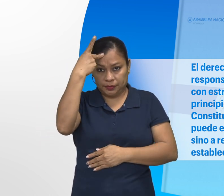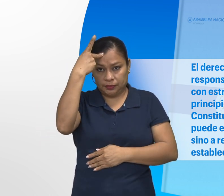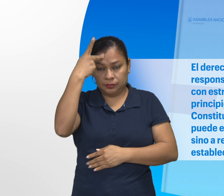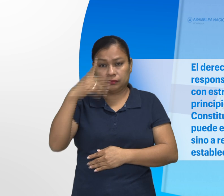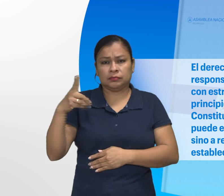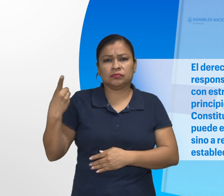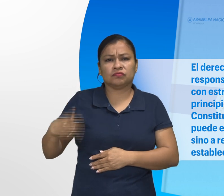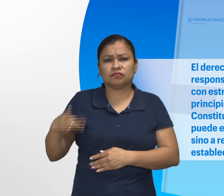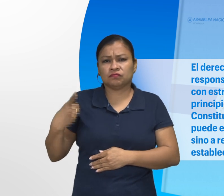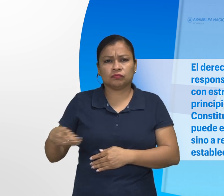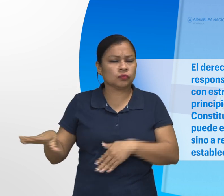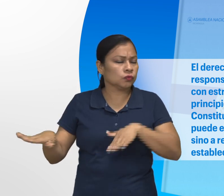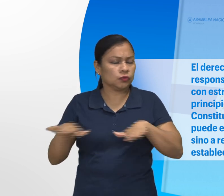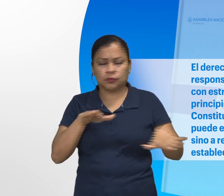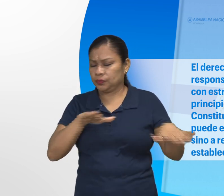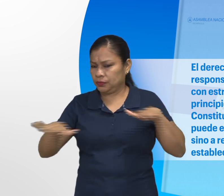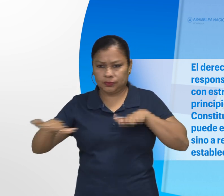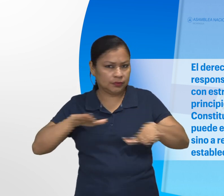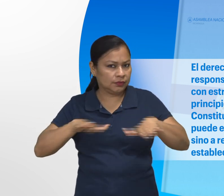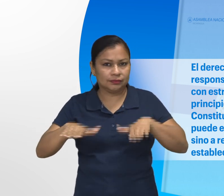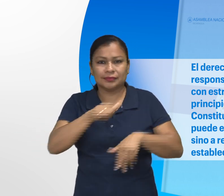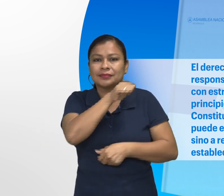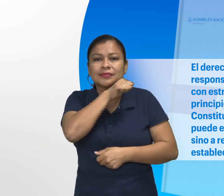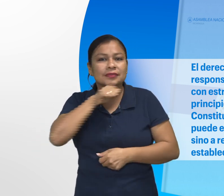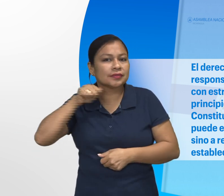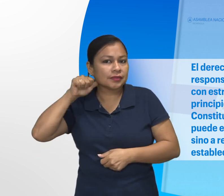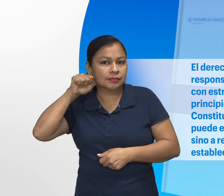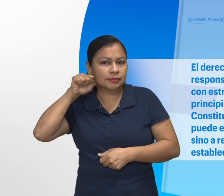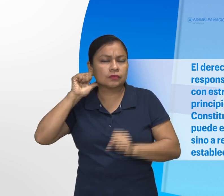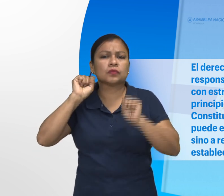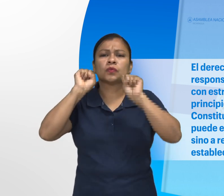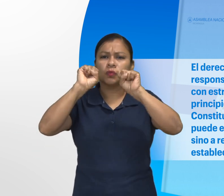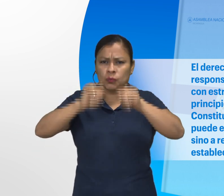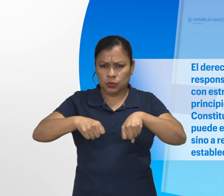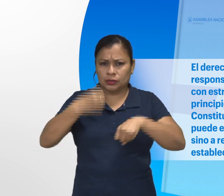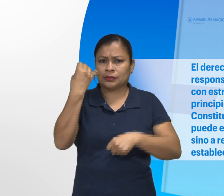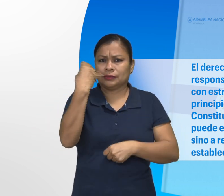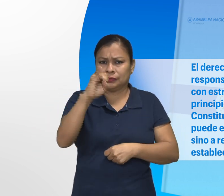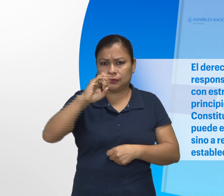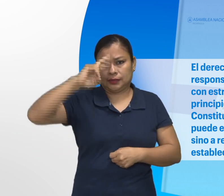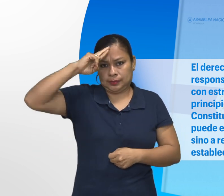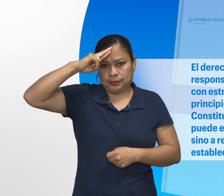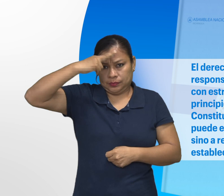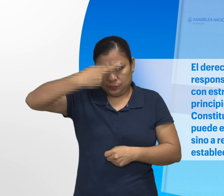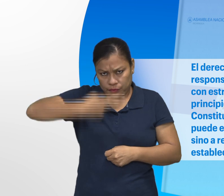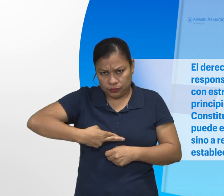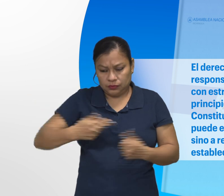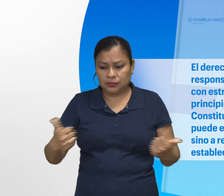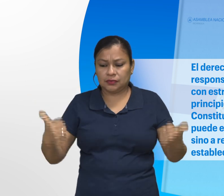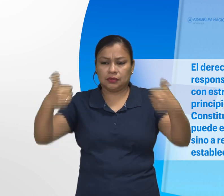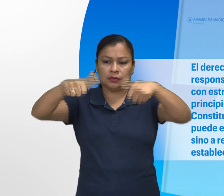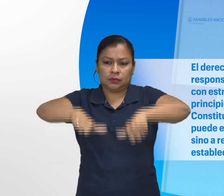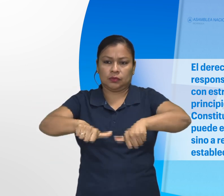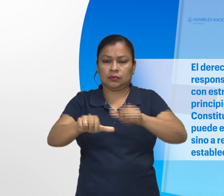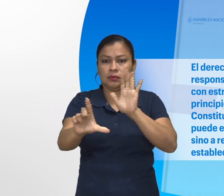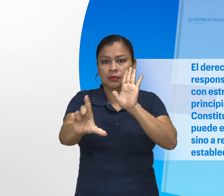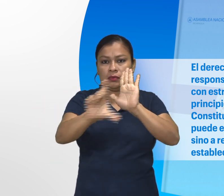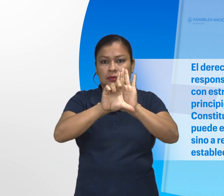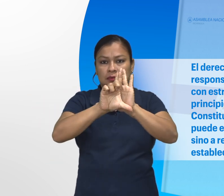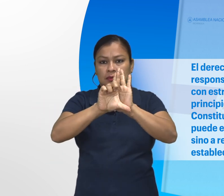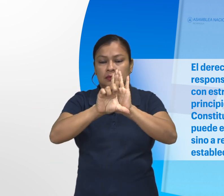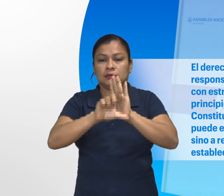principios establecidos en la Constitución. Este derecho no puede estar sujeto a censura,